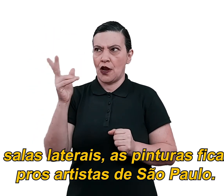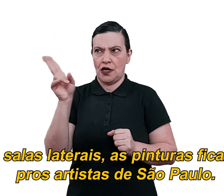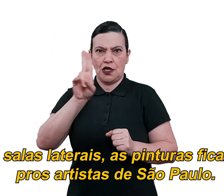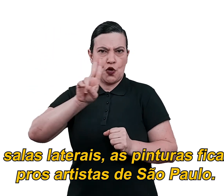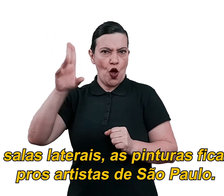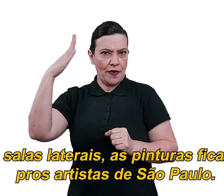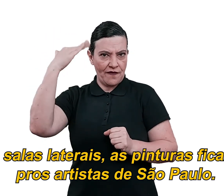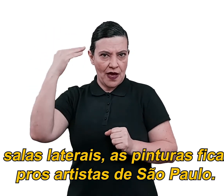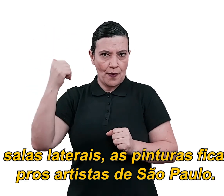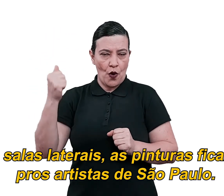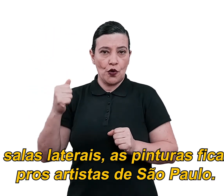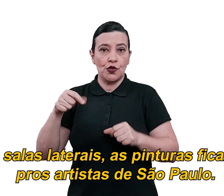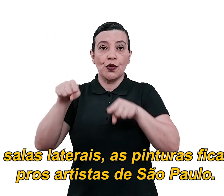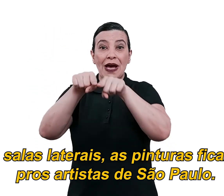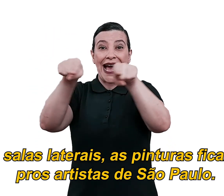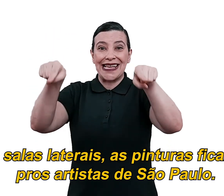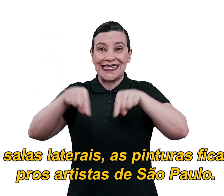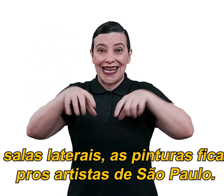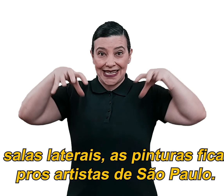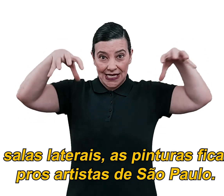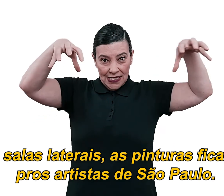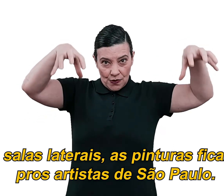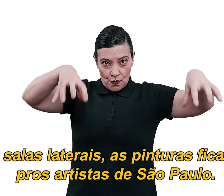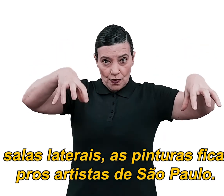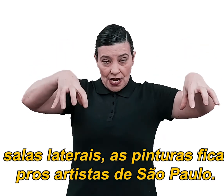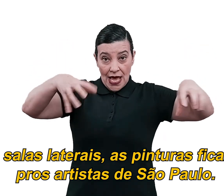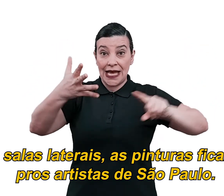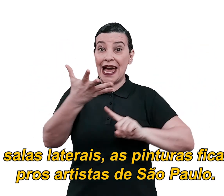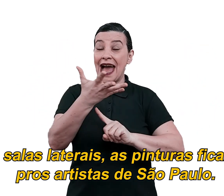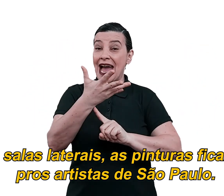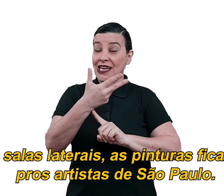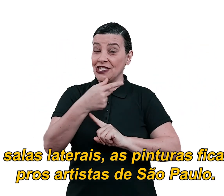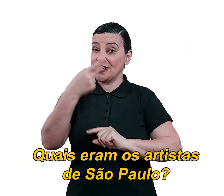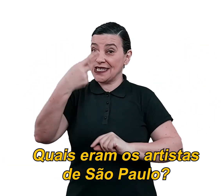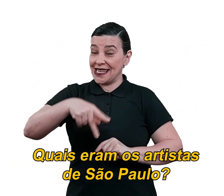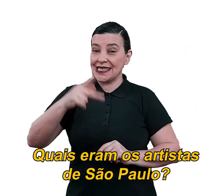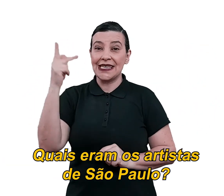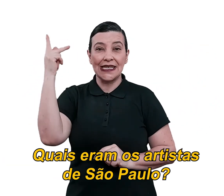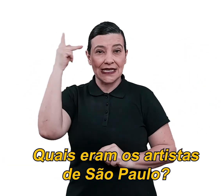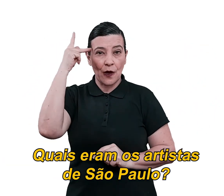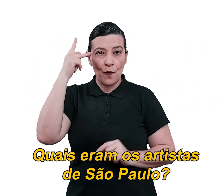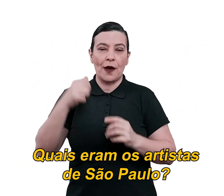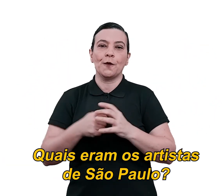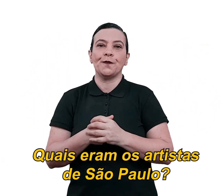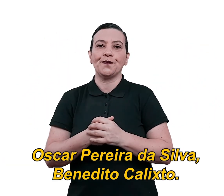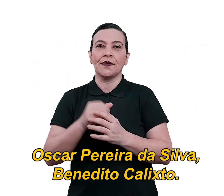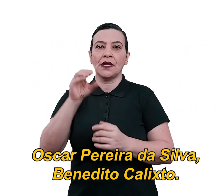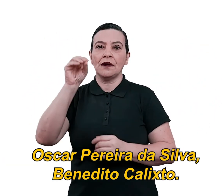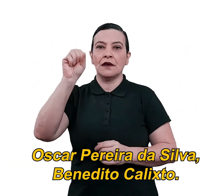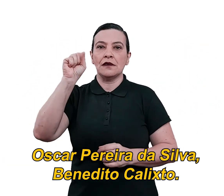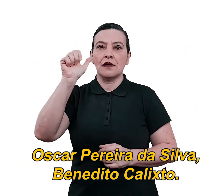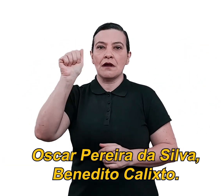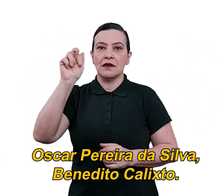renomados. As salas laterais, as pinturas ficaram para os artistas de São Paulo. Quais eram os artistas de São Paulo? Oscar Pereira da